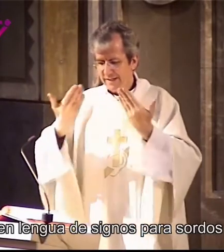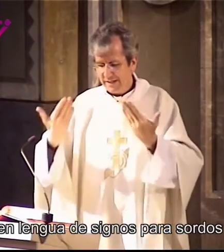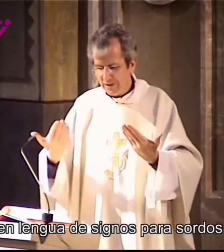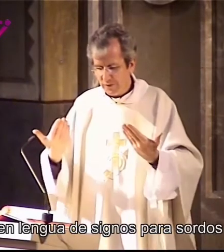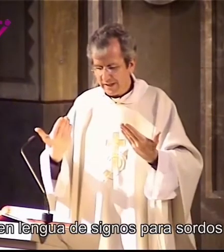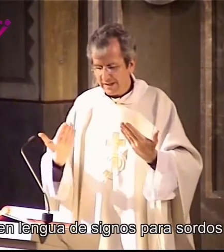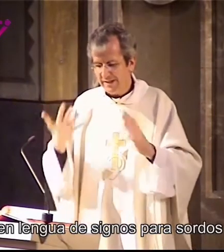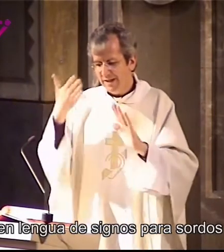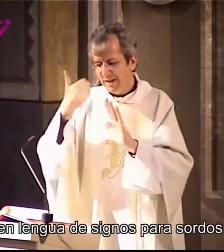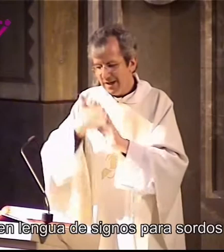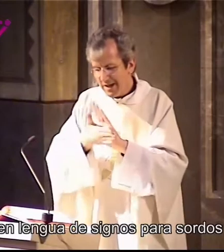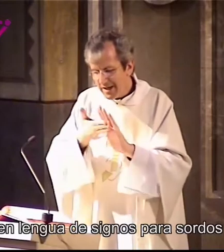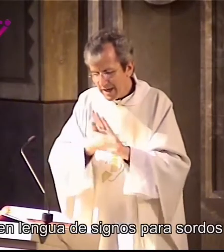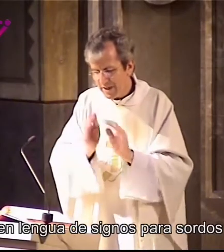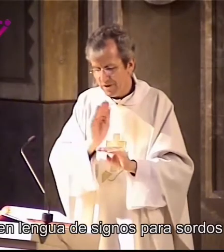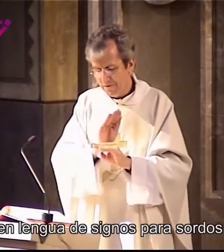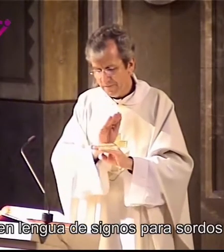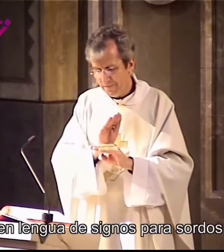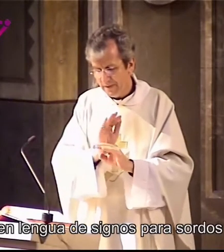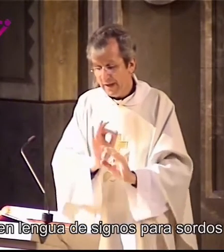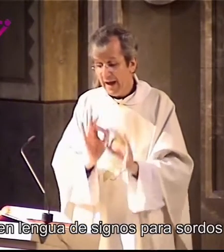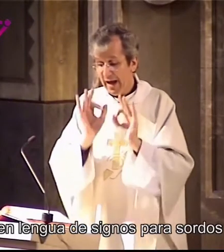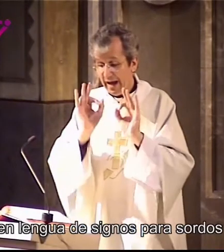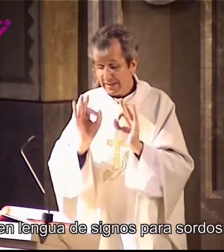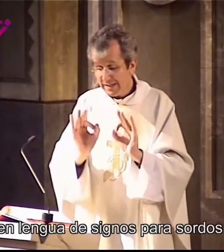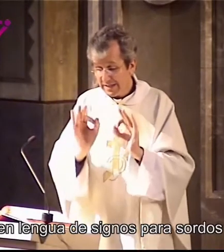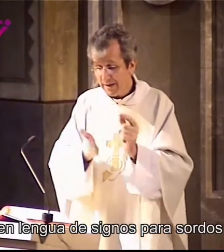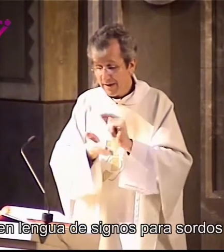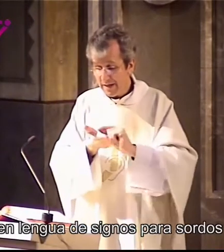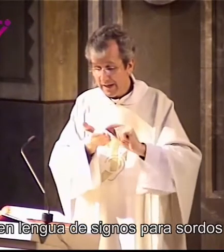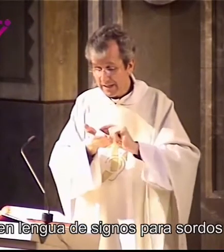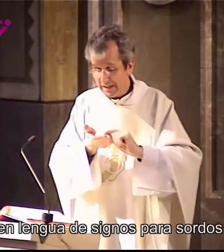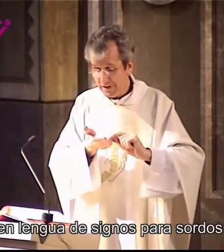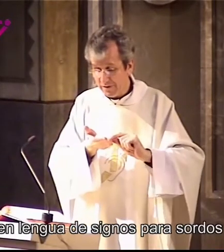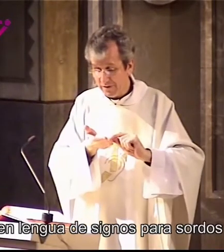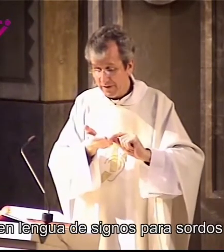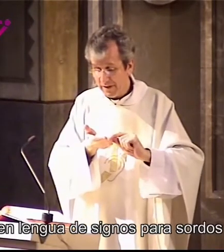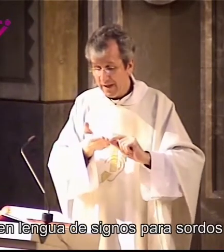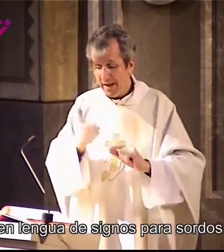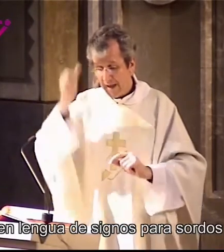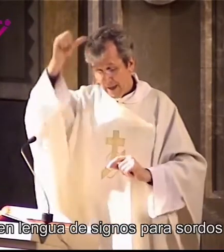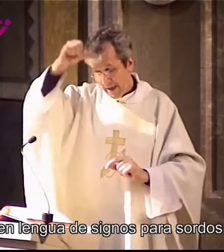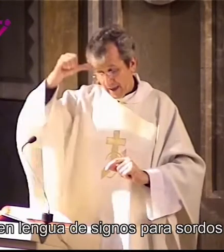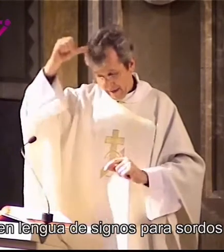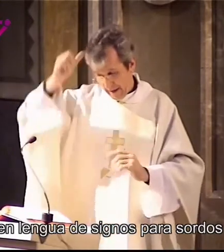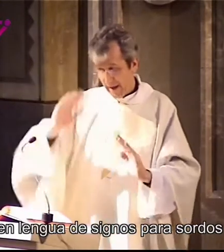Escrituras. Y añadió, así estaba escrito, el